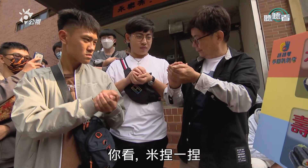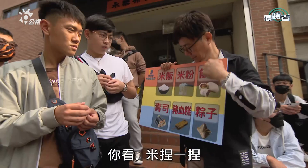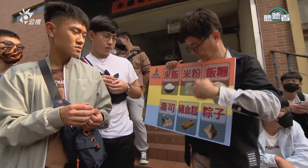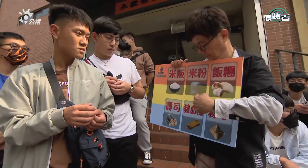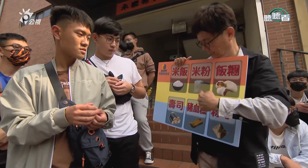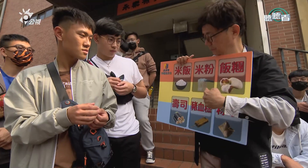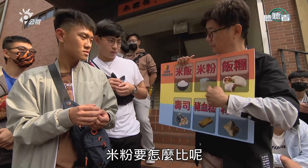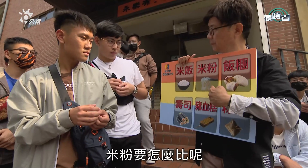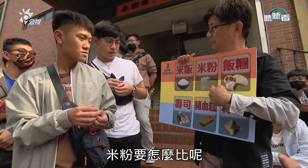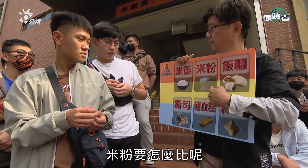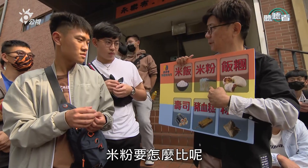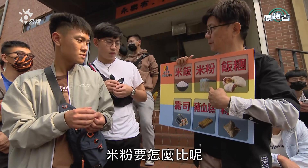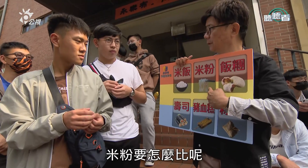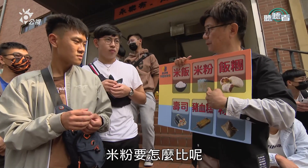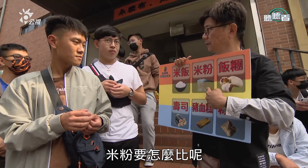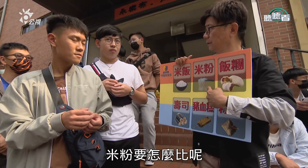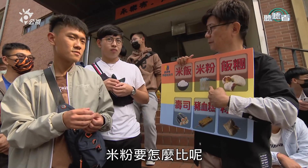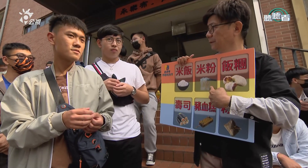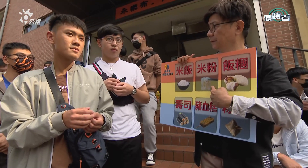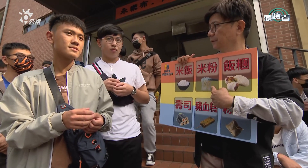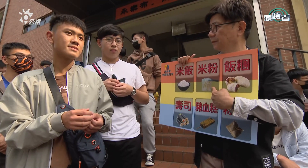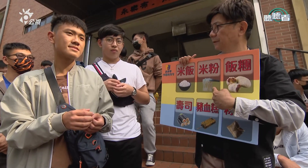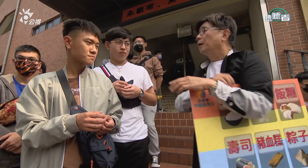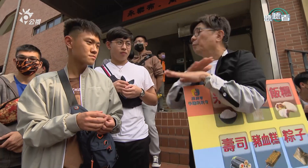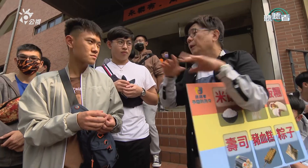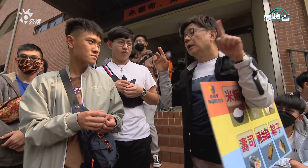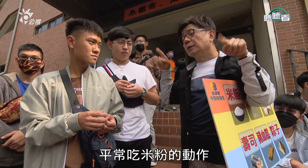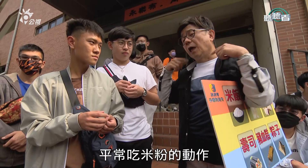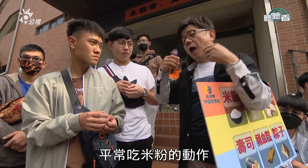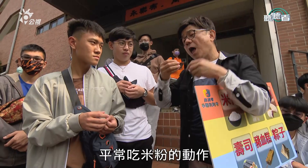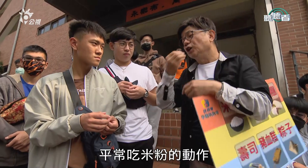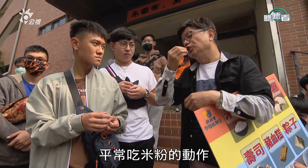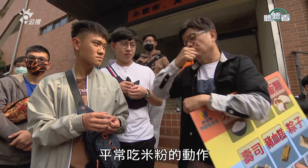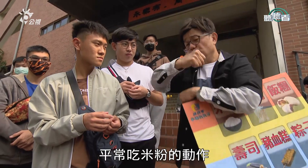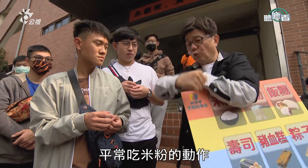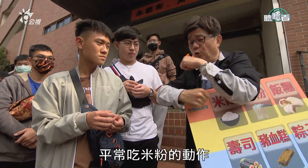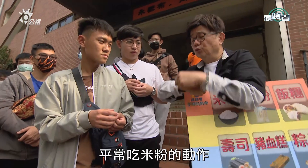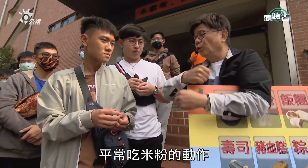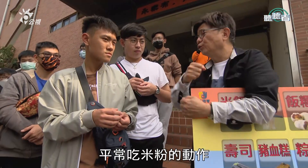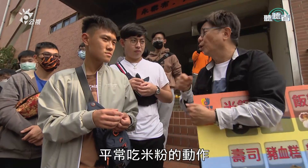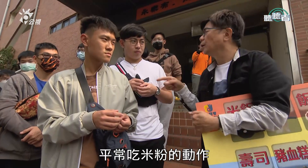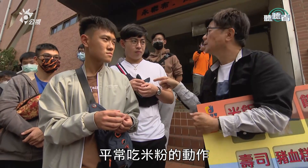啊，米粉要怎么比呢？ 对对对， 好，平常啊吃米粉的动作，